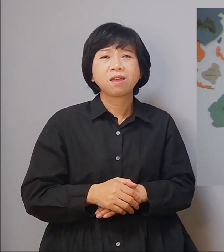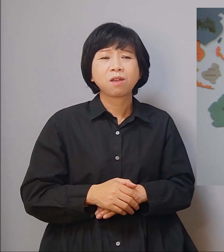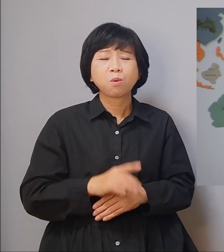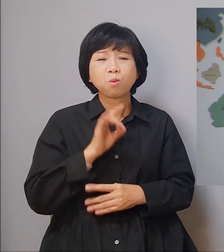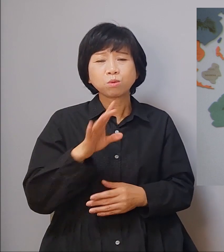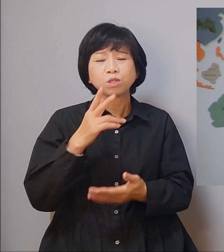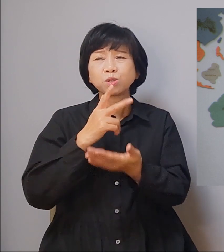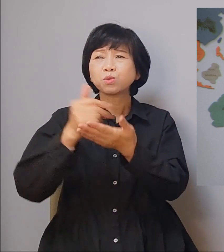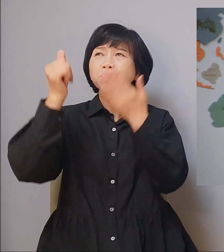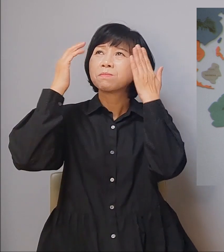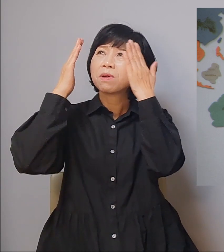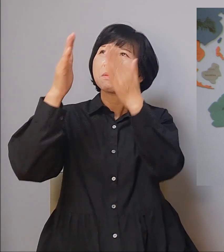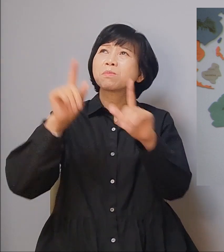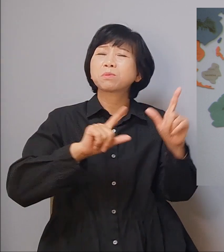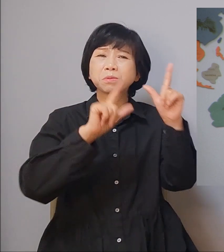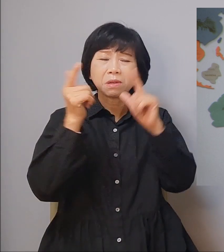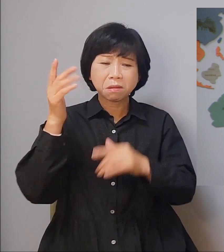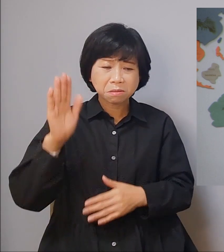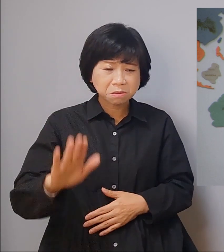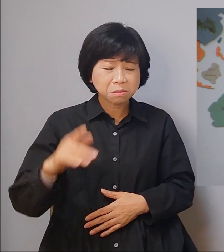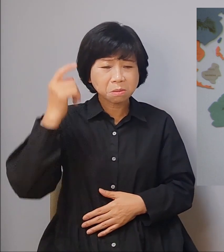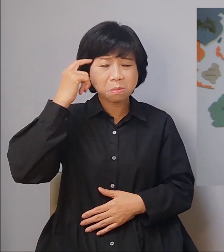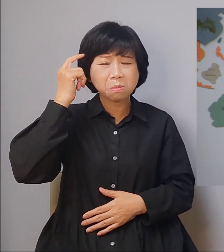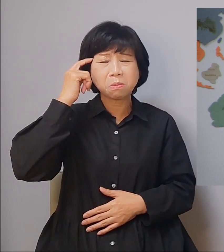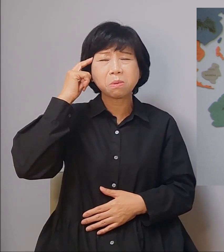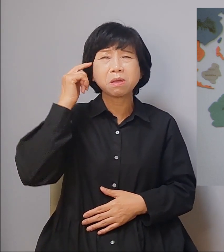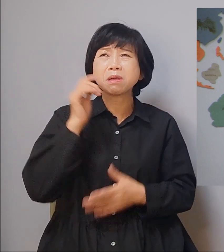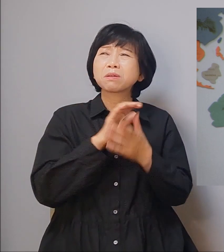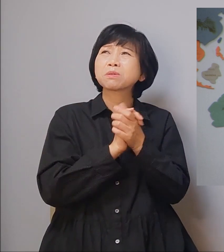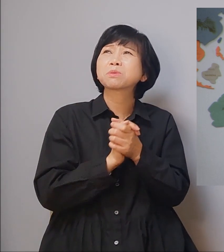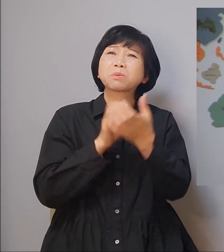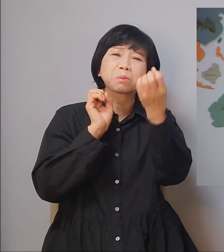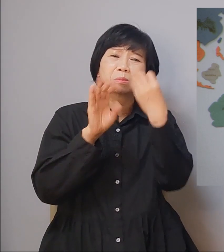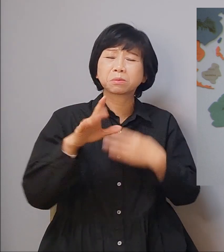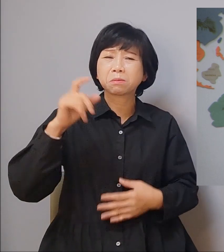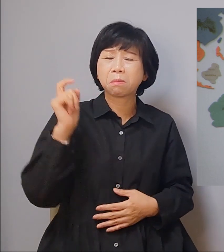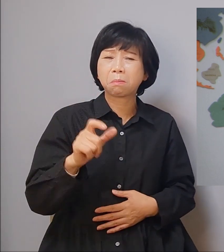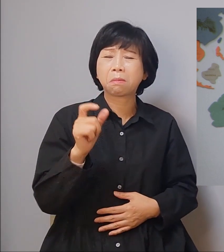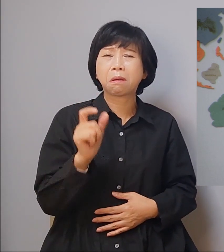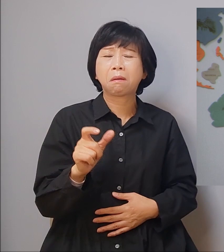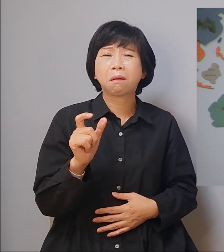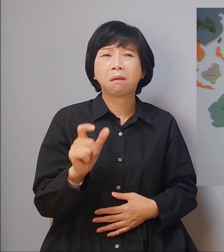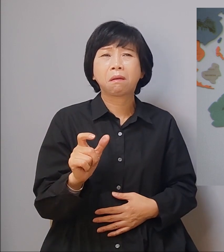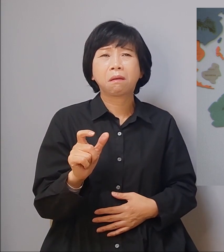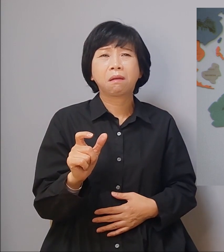오직 주님만 바라보고 살았는데 왜 하나님 내 기도 안 들어주시는 겁니까?